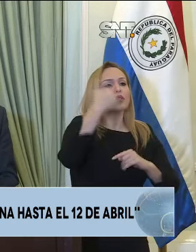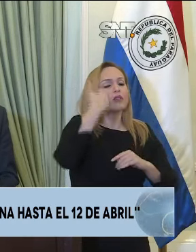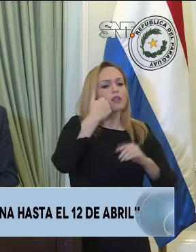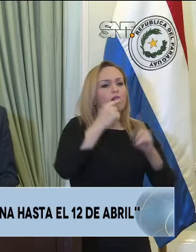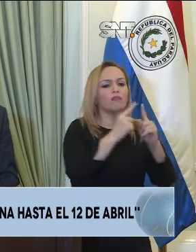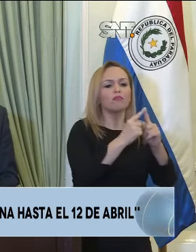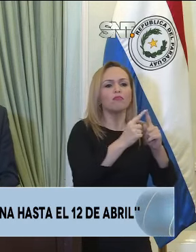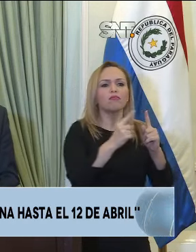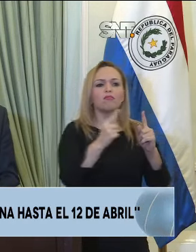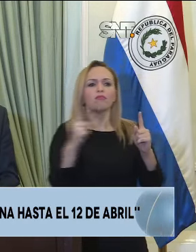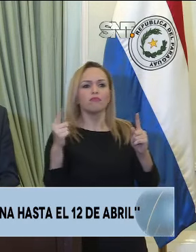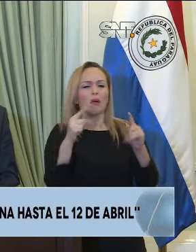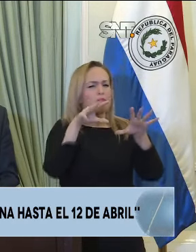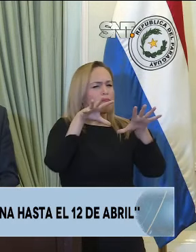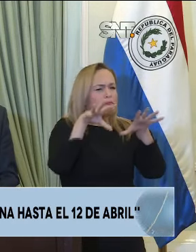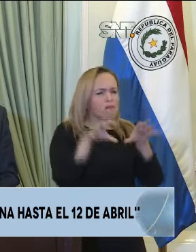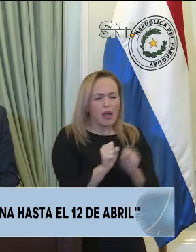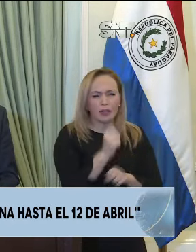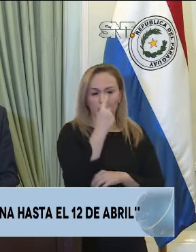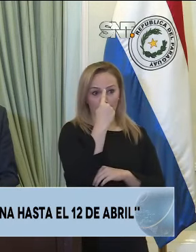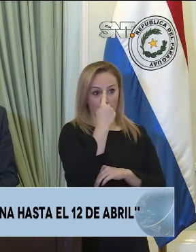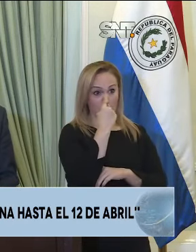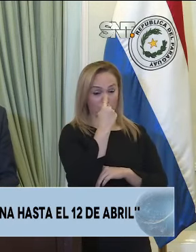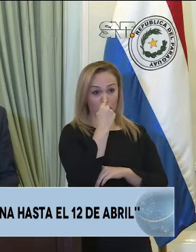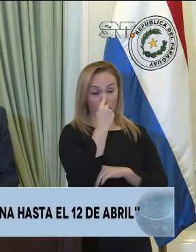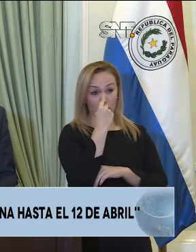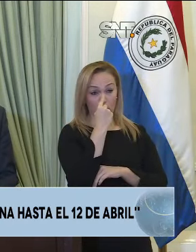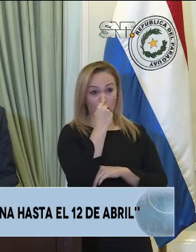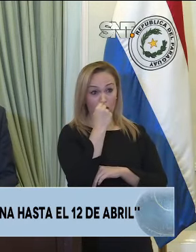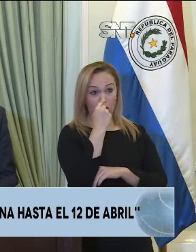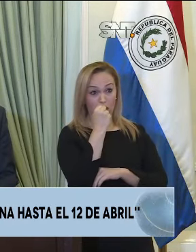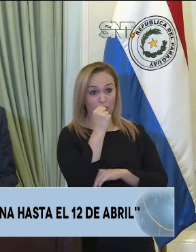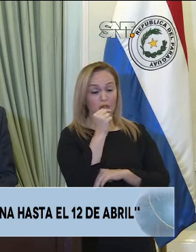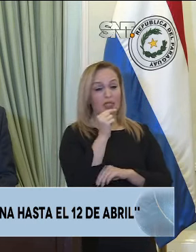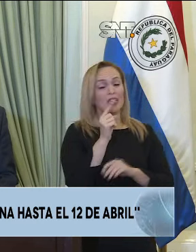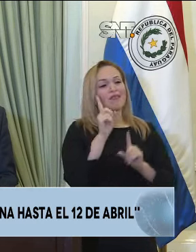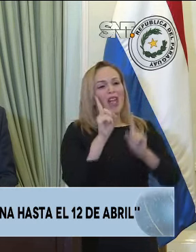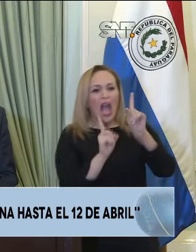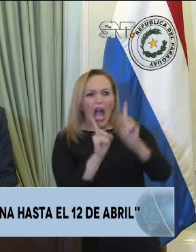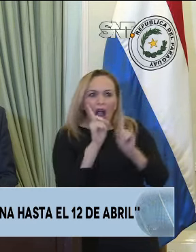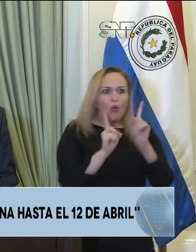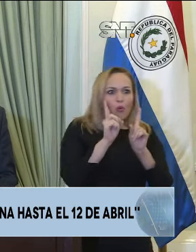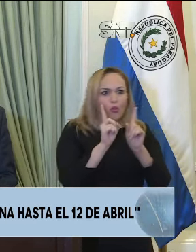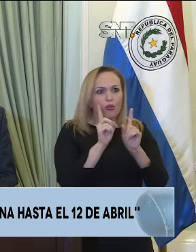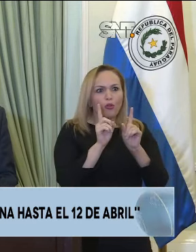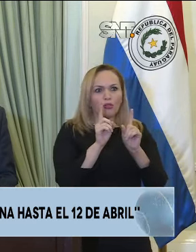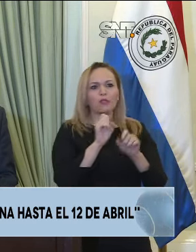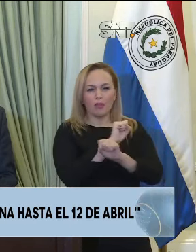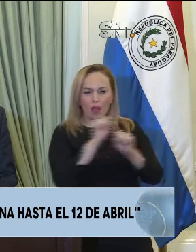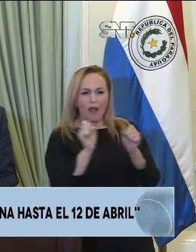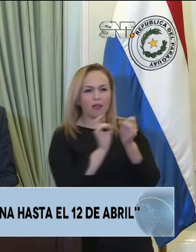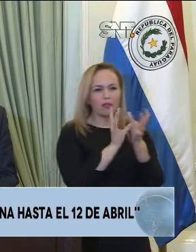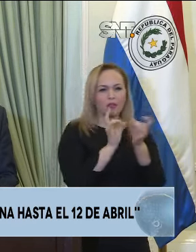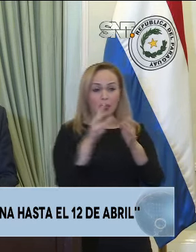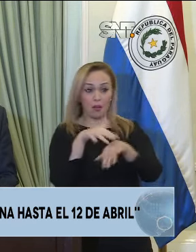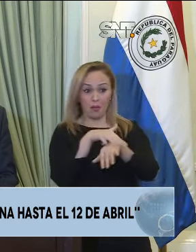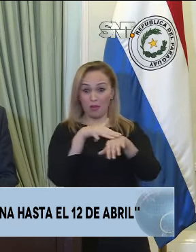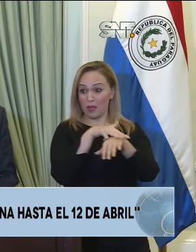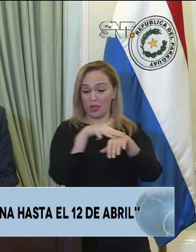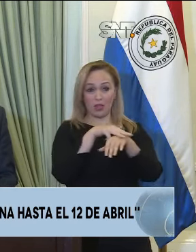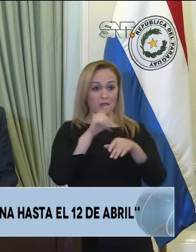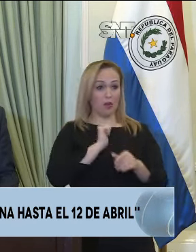incrementando las medidas restrictivas con algunas excepciones que va a desarrollar la ministra de